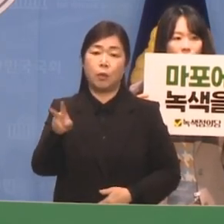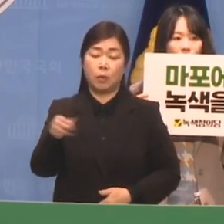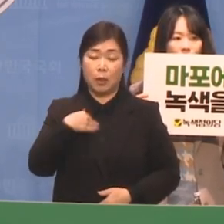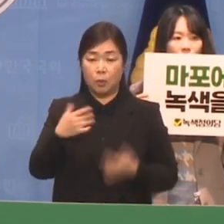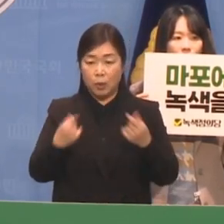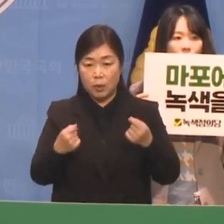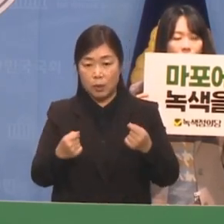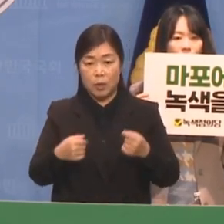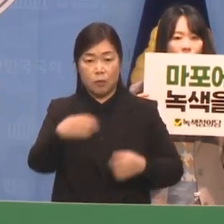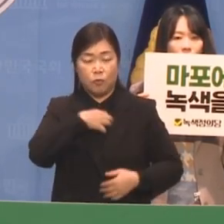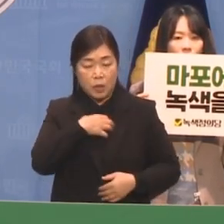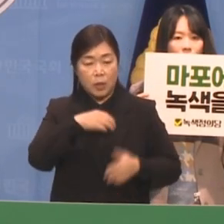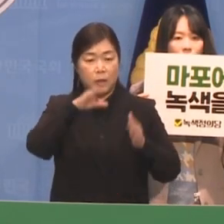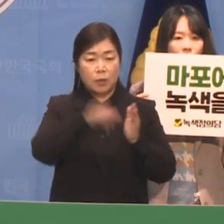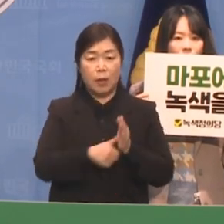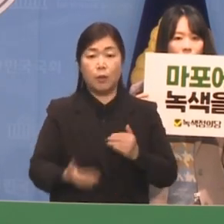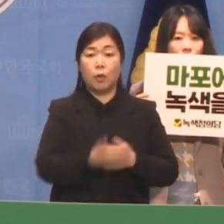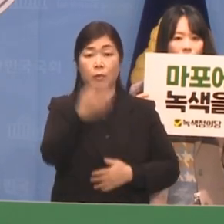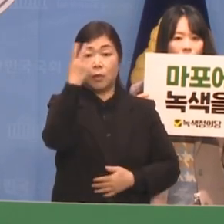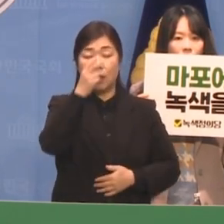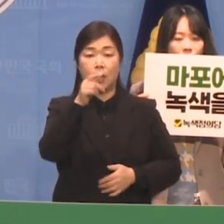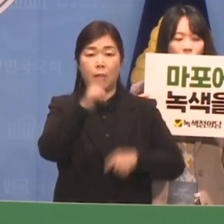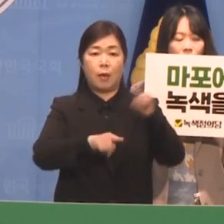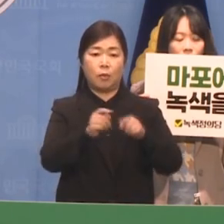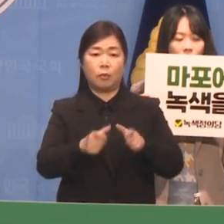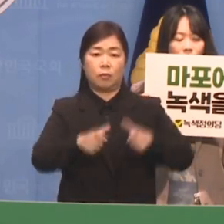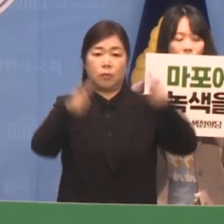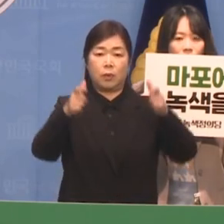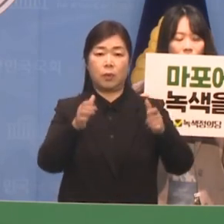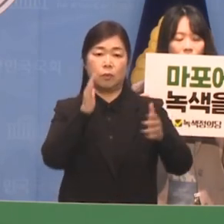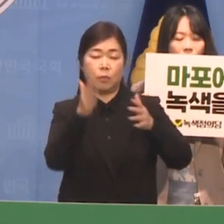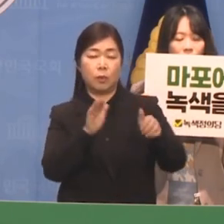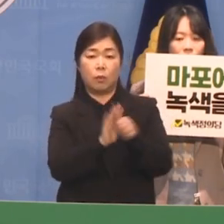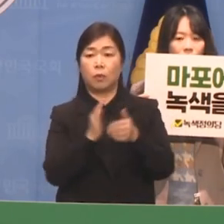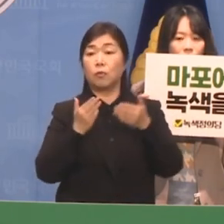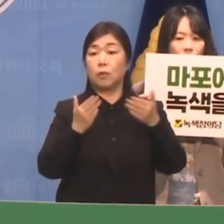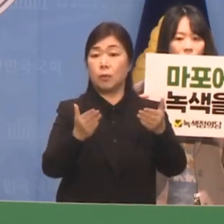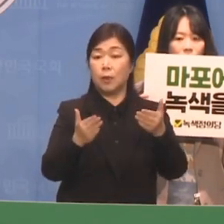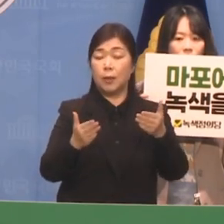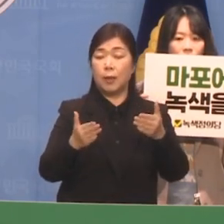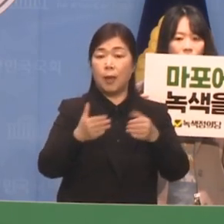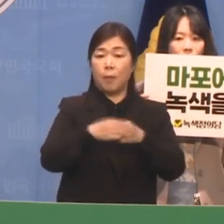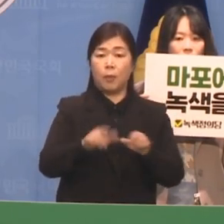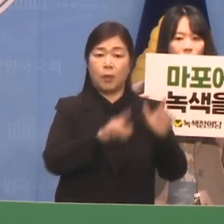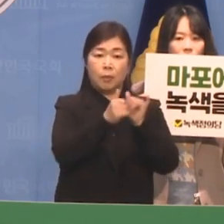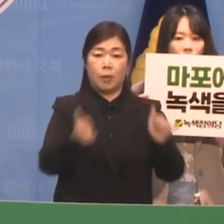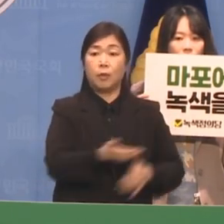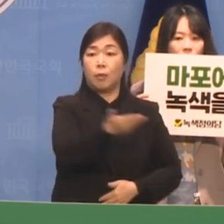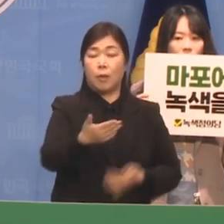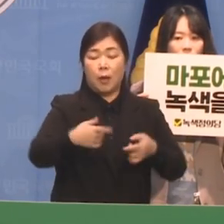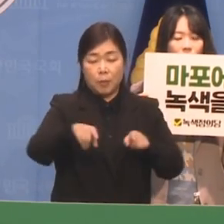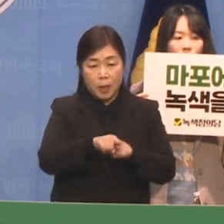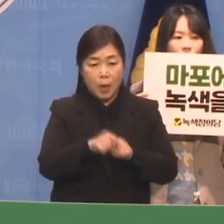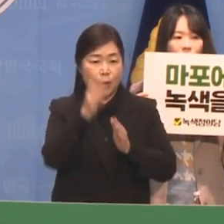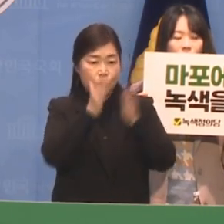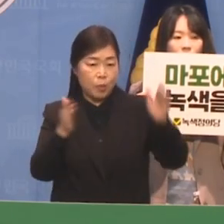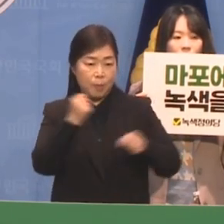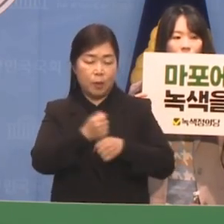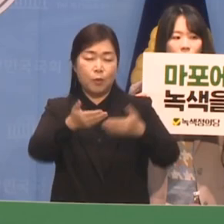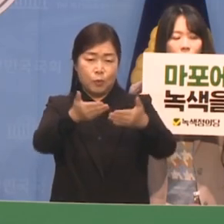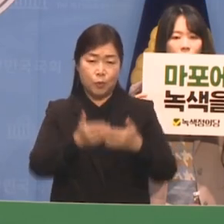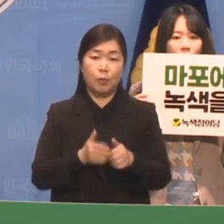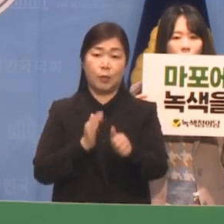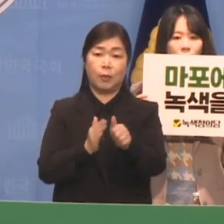함께 위기의 시대에 여러분을 지키는 나무가 되고 숲이 되겠습니다. 마포의 주민 여러분께서 함께 그 숲을 만들어